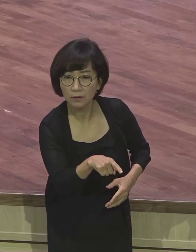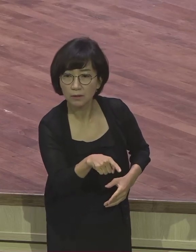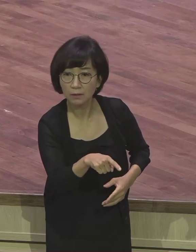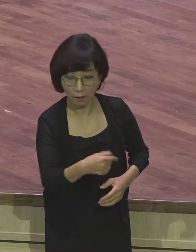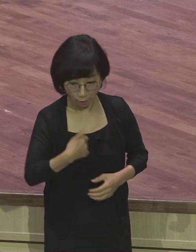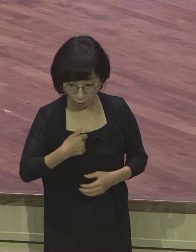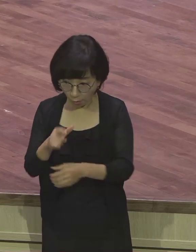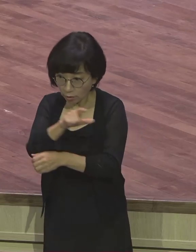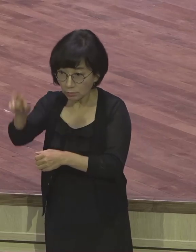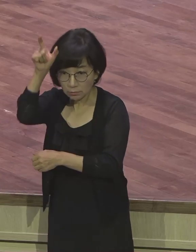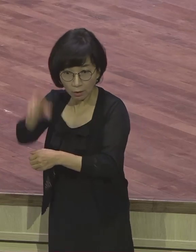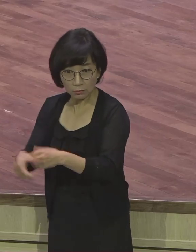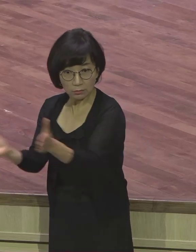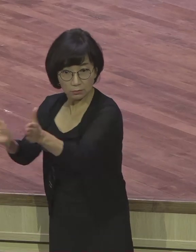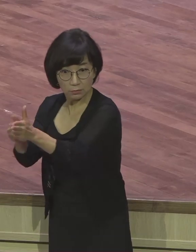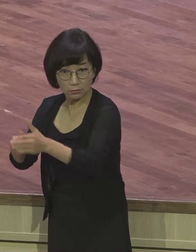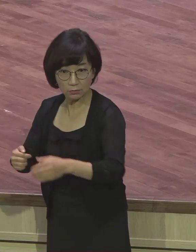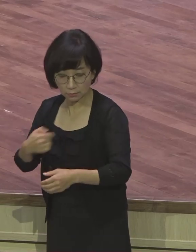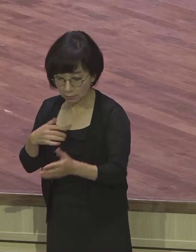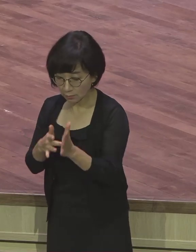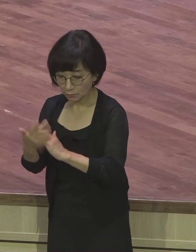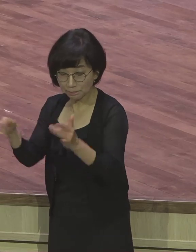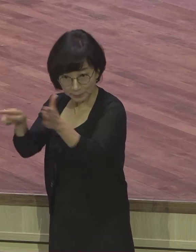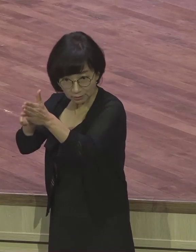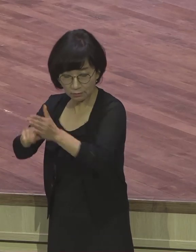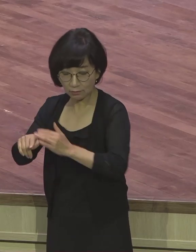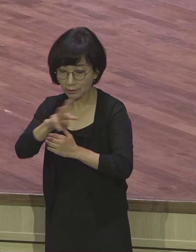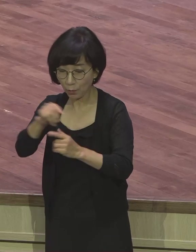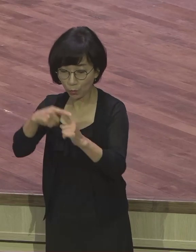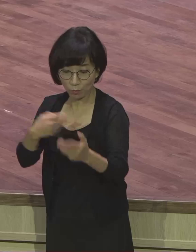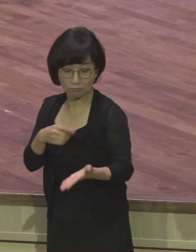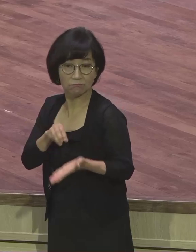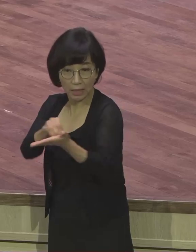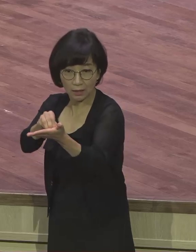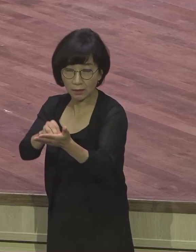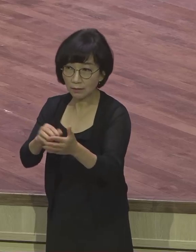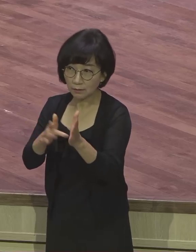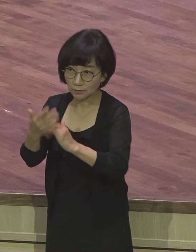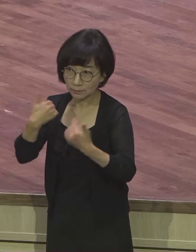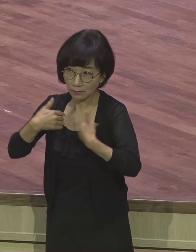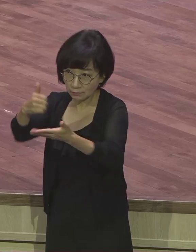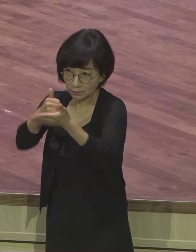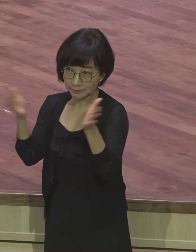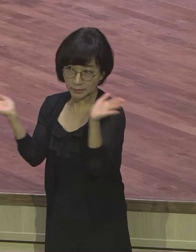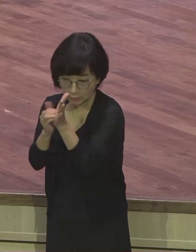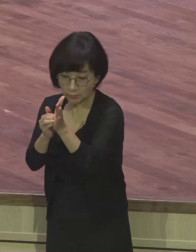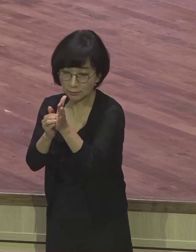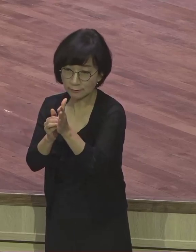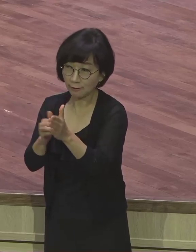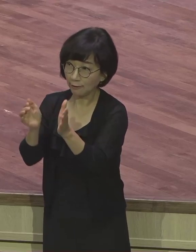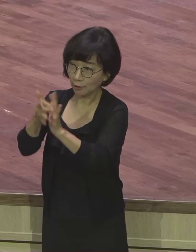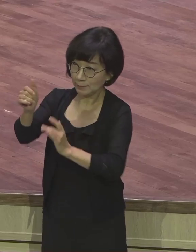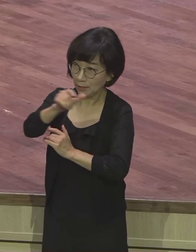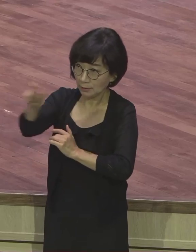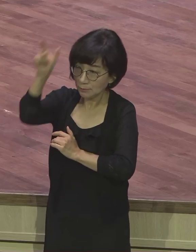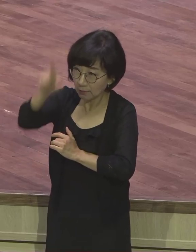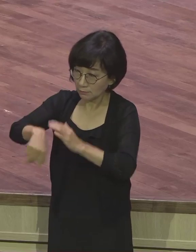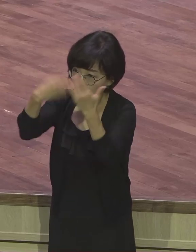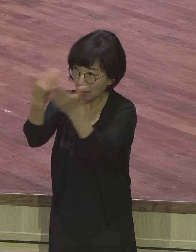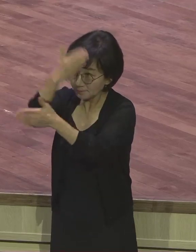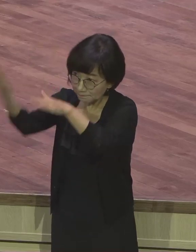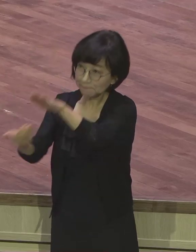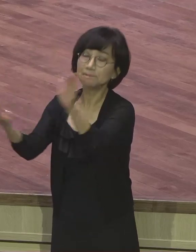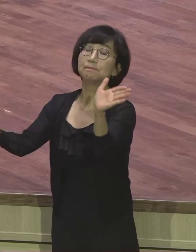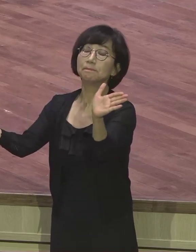다 끝났는데 아 예수 믿는데 예원교회 나와서 예수 그리스도를 구주로 영접하고 예수님은 뭐 십자가에서 다 이루어서 다